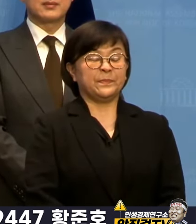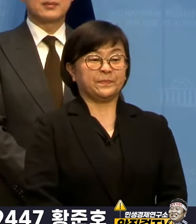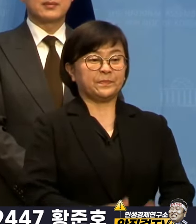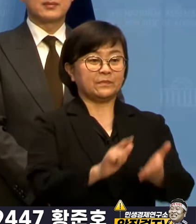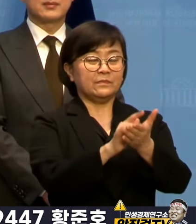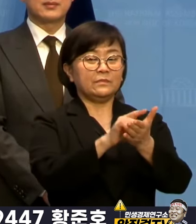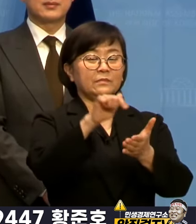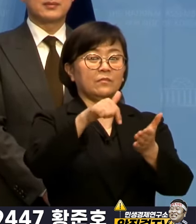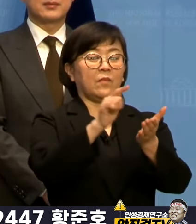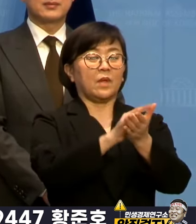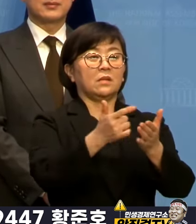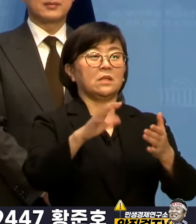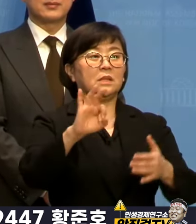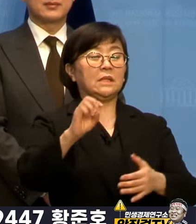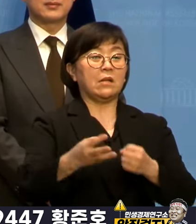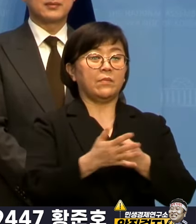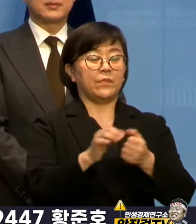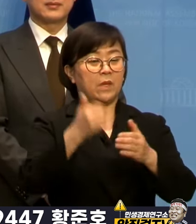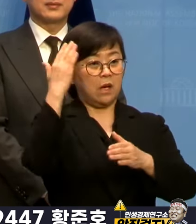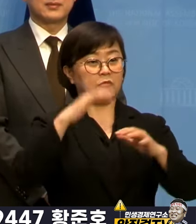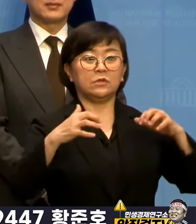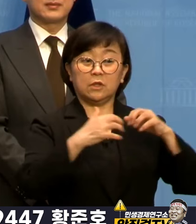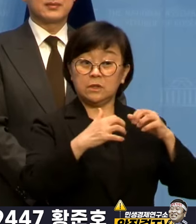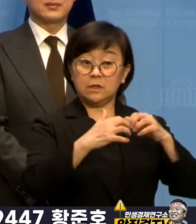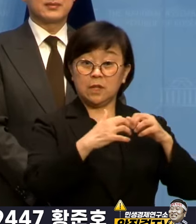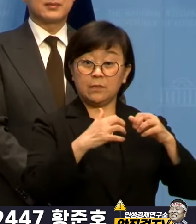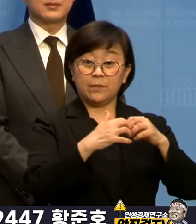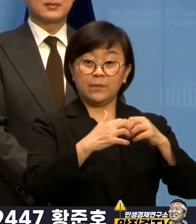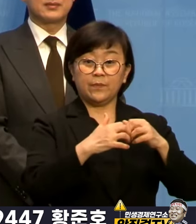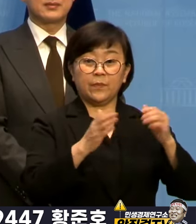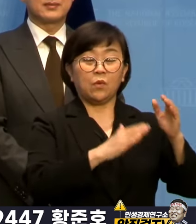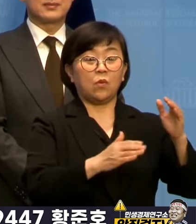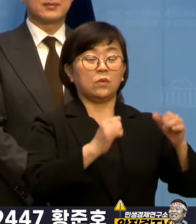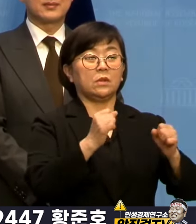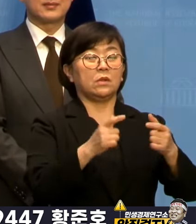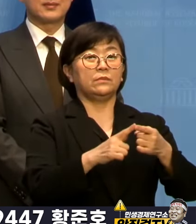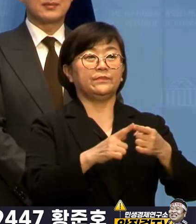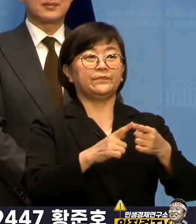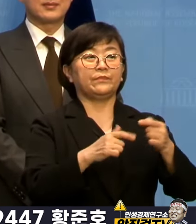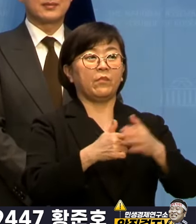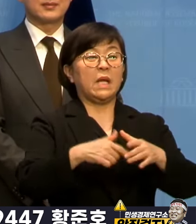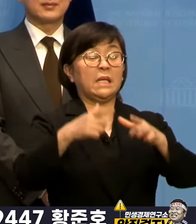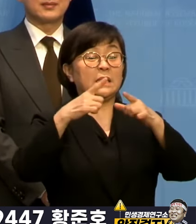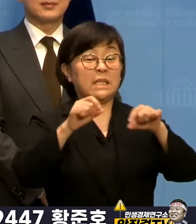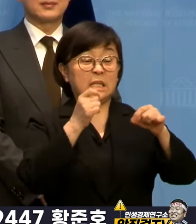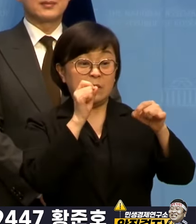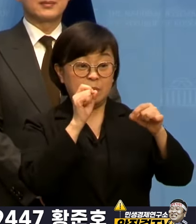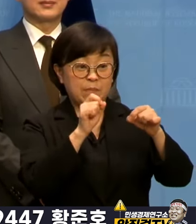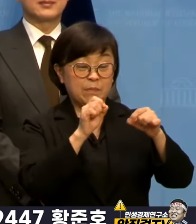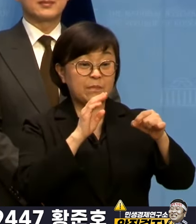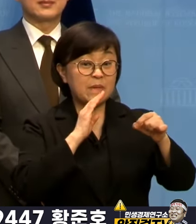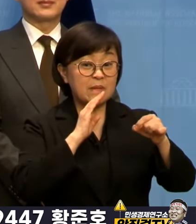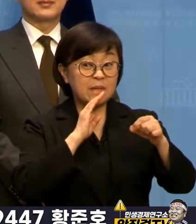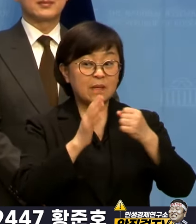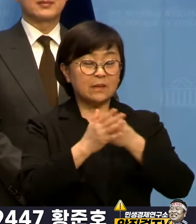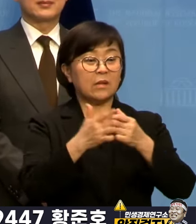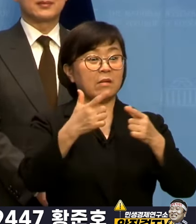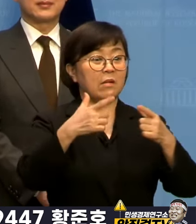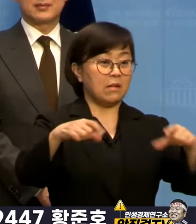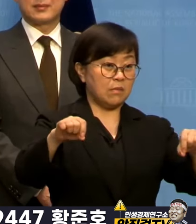강서구의 강민식 후보는 한국전쟁의 공이 따르더라도 대표적이고 노골적인 친일탈등은 분명한 사실입니다.